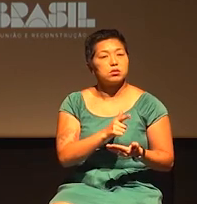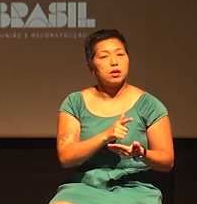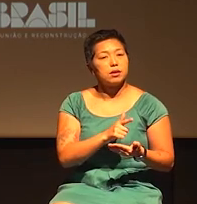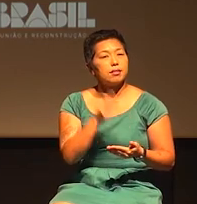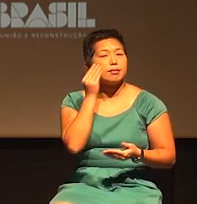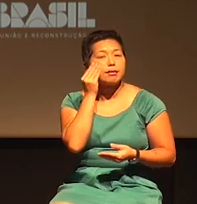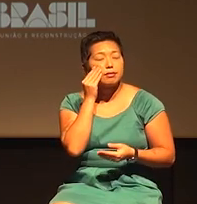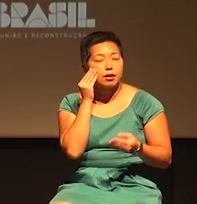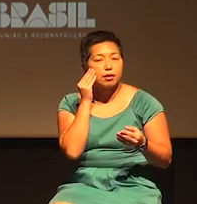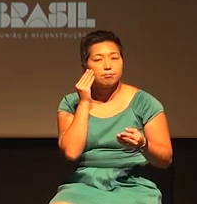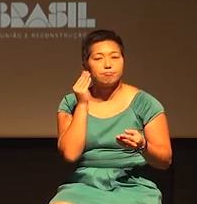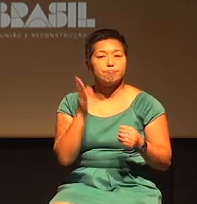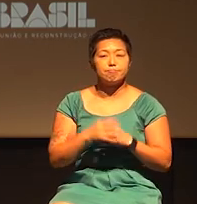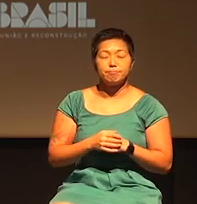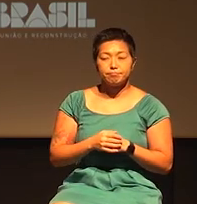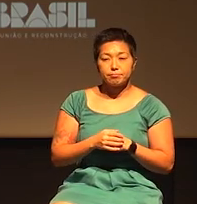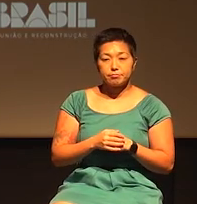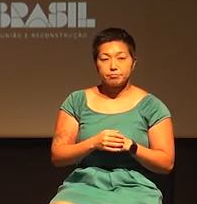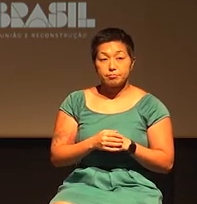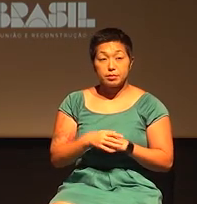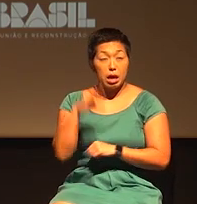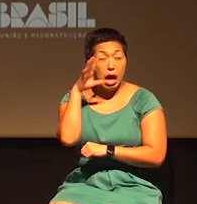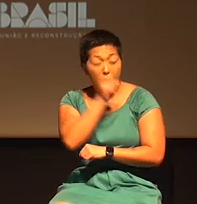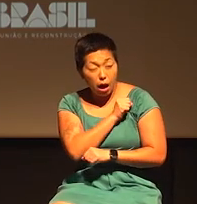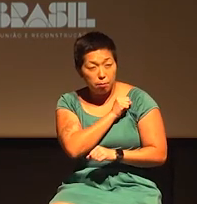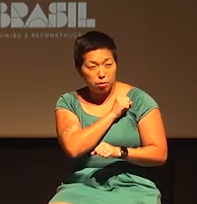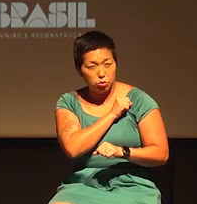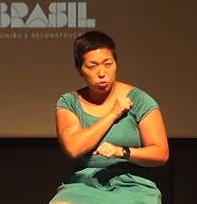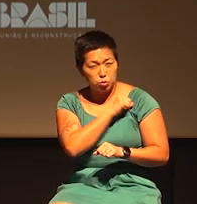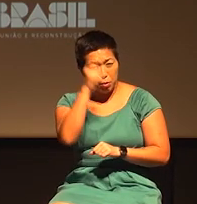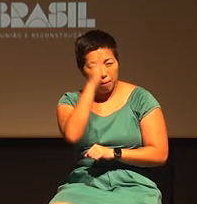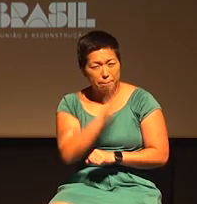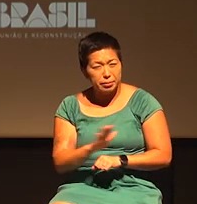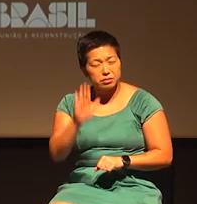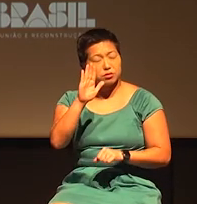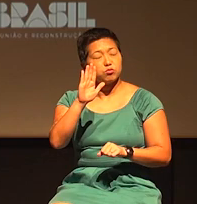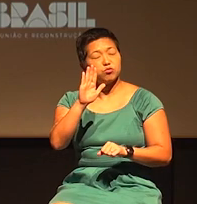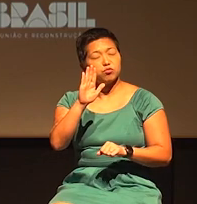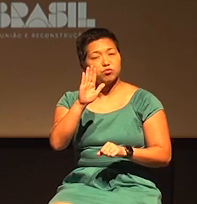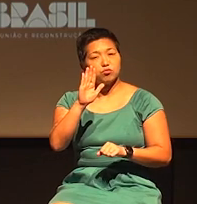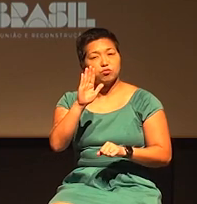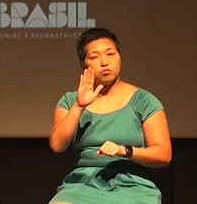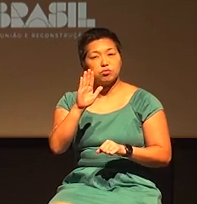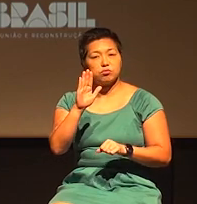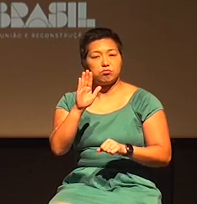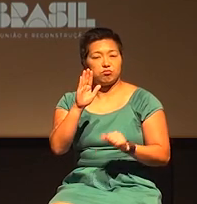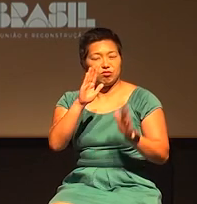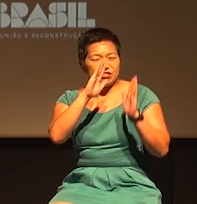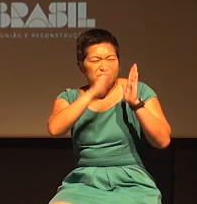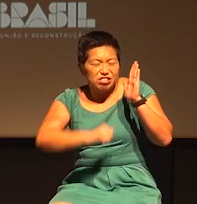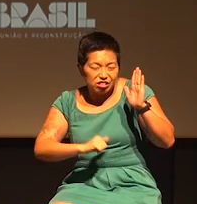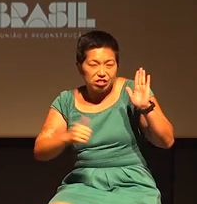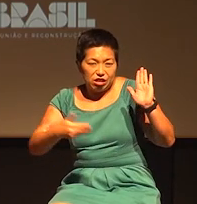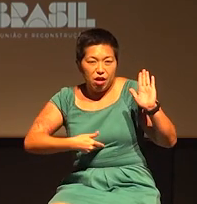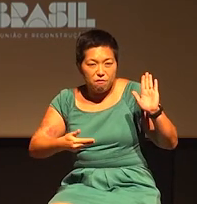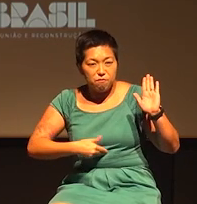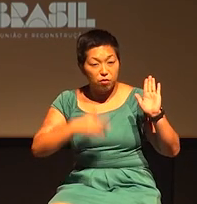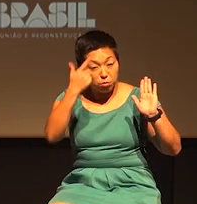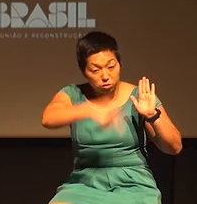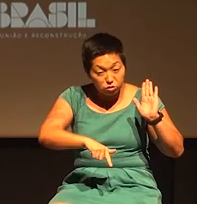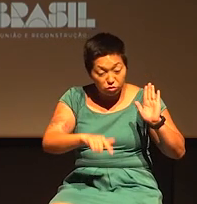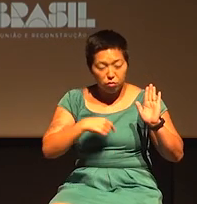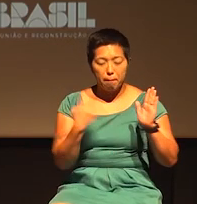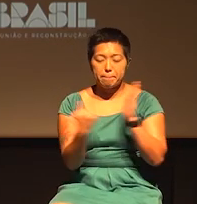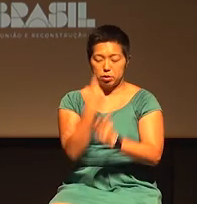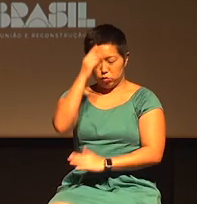abreviar esse esse esse quadro hoje em dia né Essa uma pergunta que eu tenho muito comigo e aí Eu